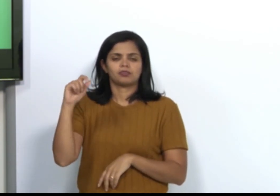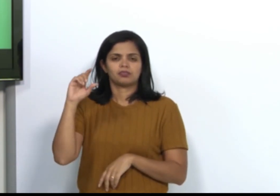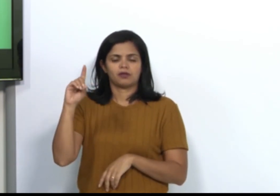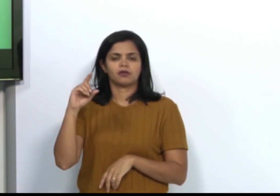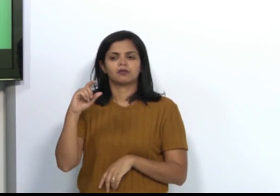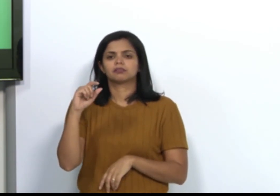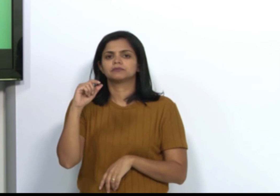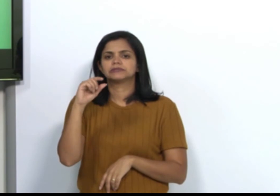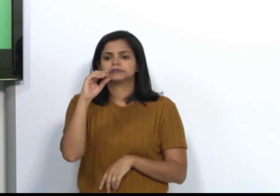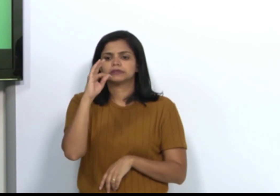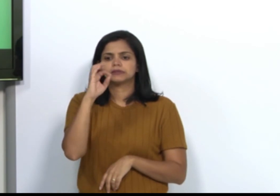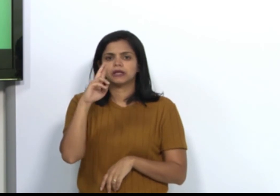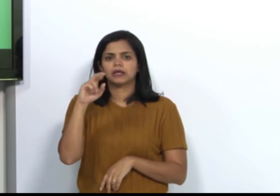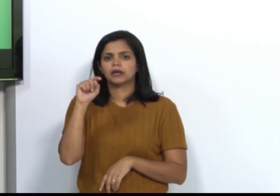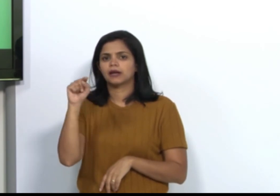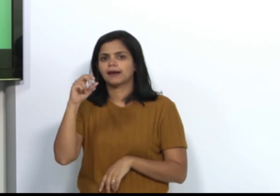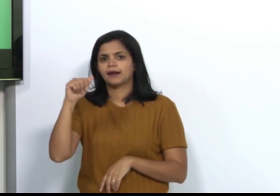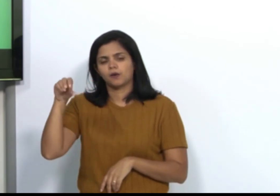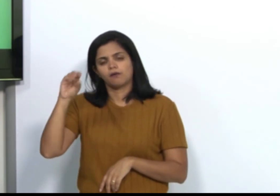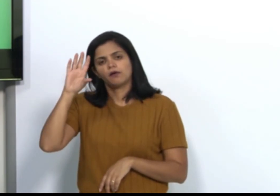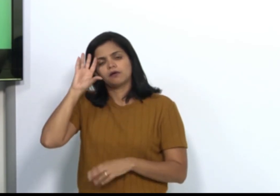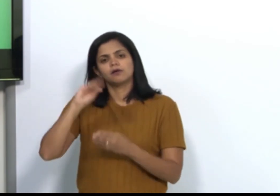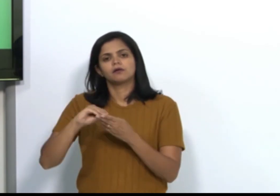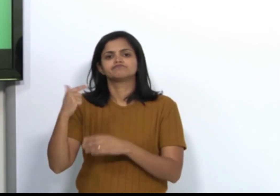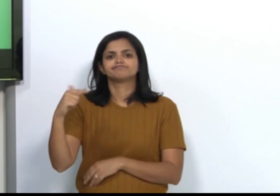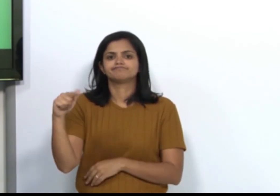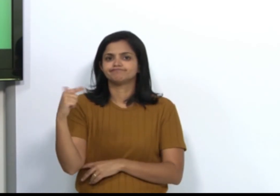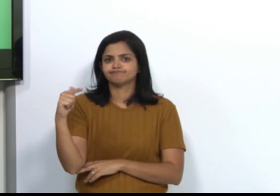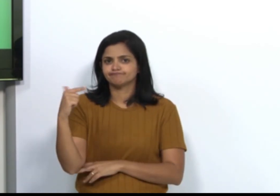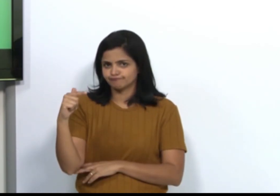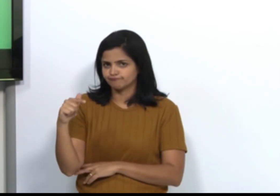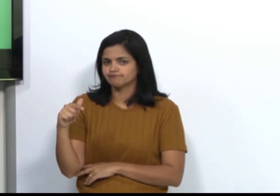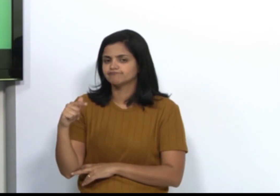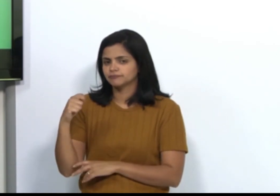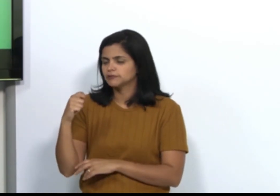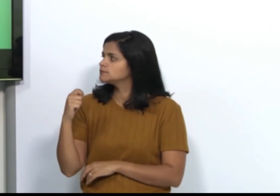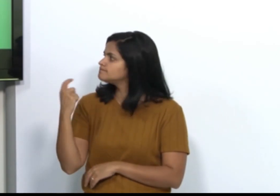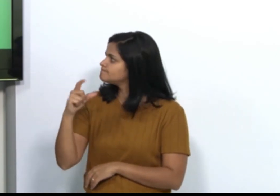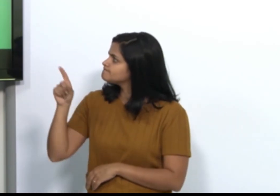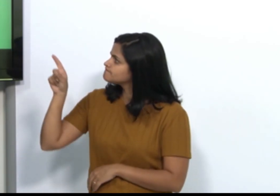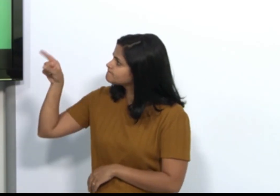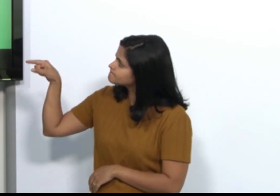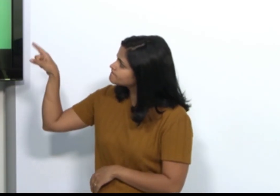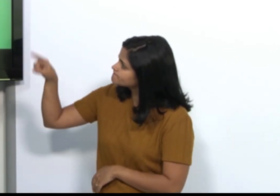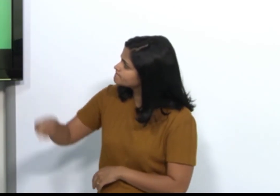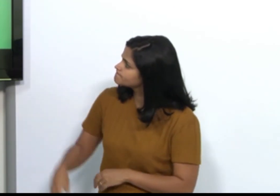para demonstrar que não há. Vai ficar subentendido a